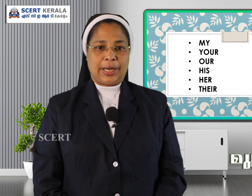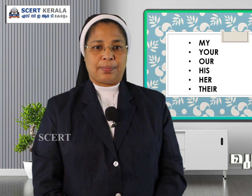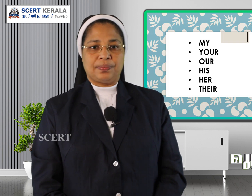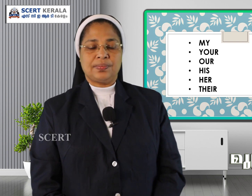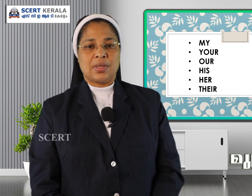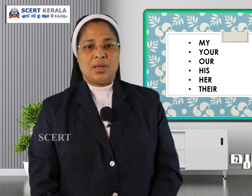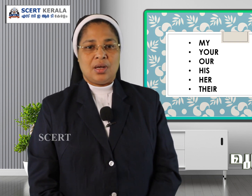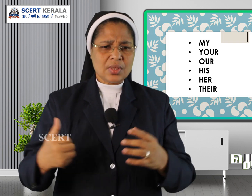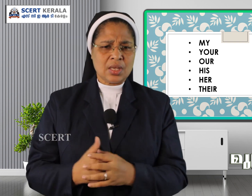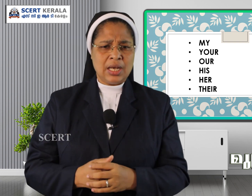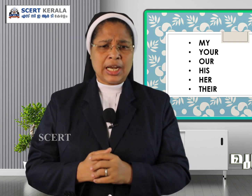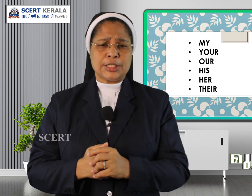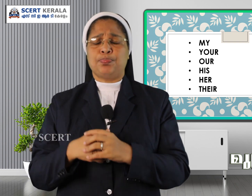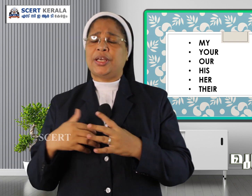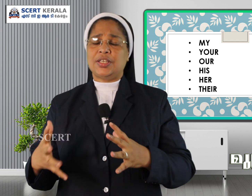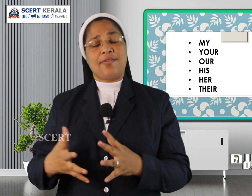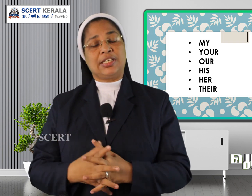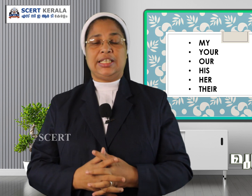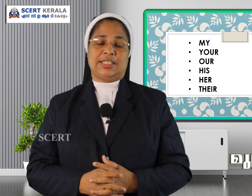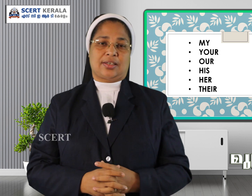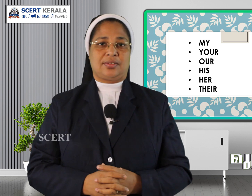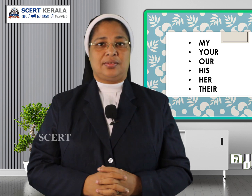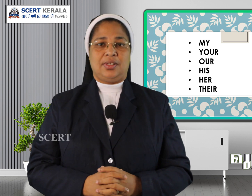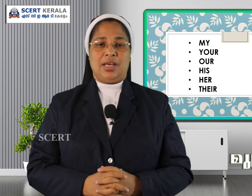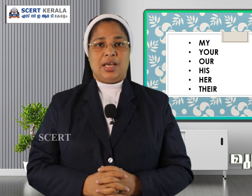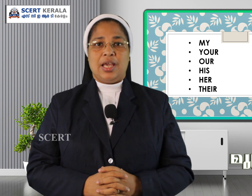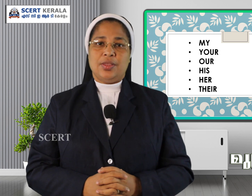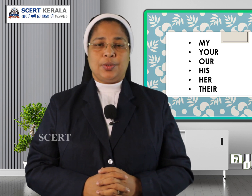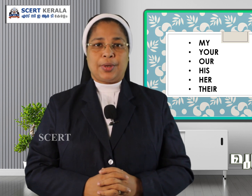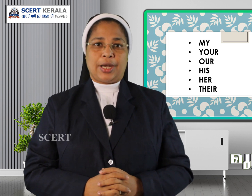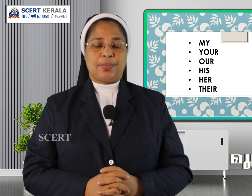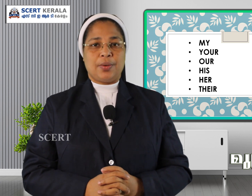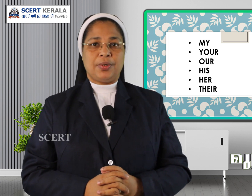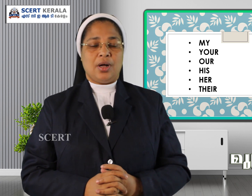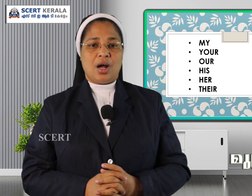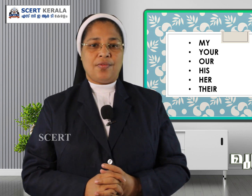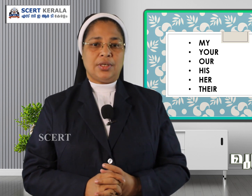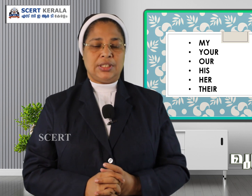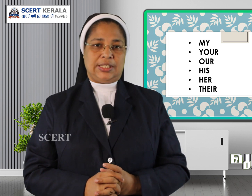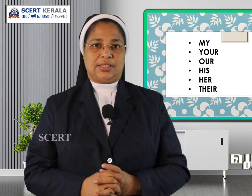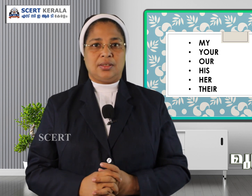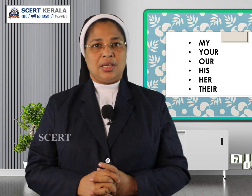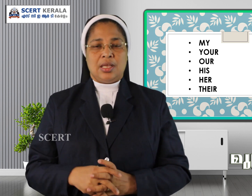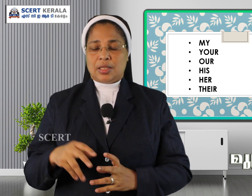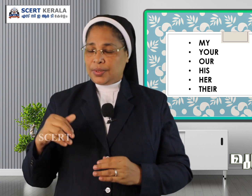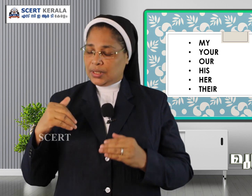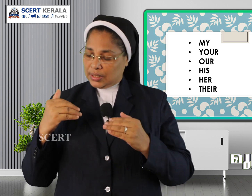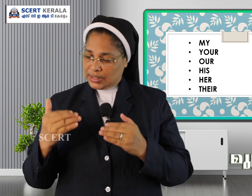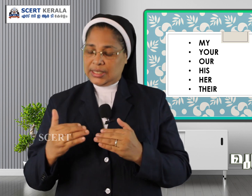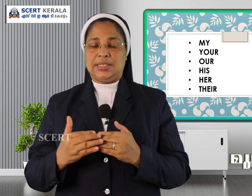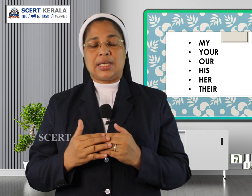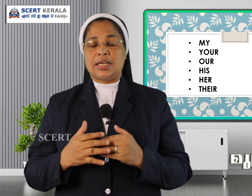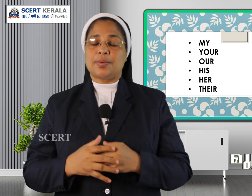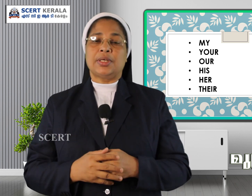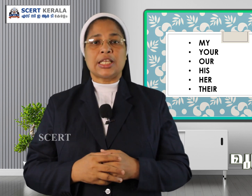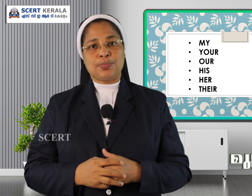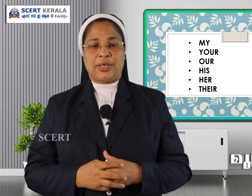പറയണം. റെസ്പെക്റ്റ് അവർ ടീച്ചർ എന്ന് നമുക്ക് പറയണം. അപ്പോൾ അവർ ടീച്ചർ, നമ്മൾ ടീച്ചറിനെ നമ്മൾ റെസ്പെക്റ്റ്